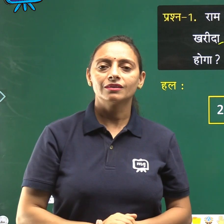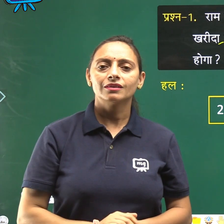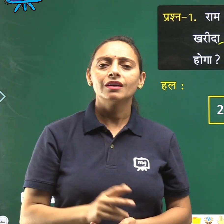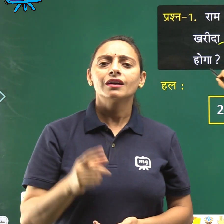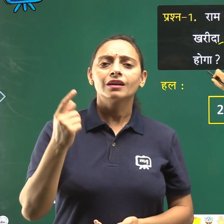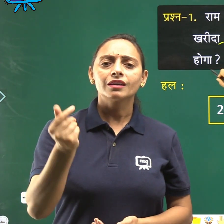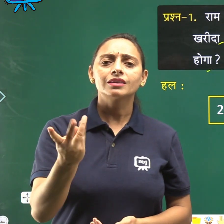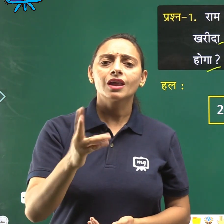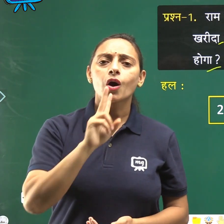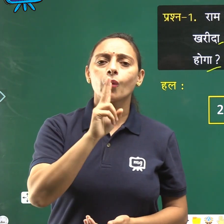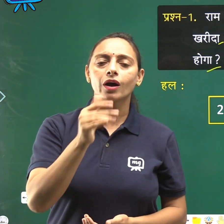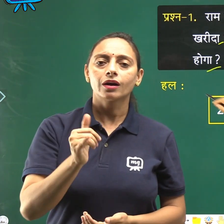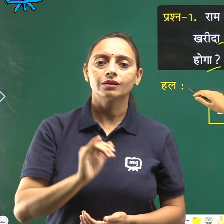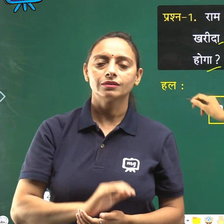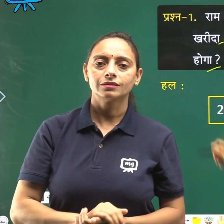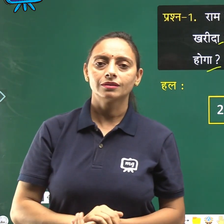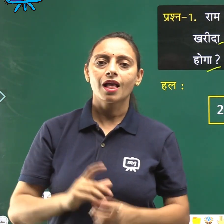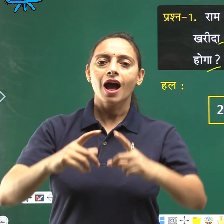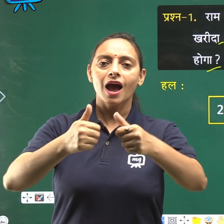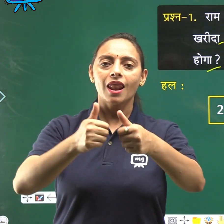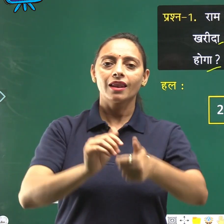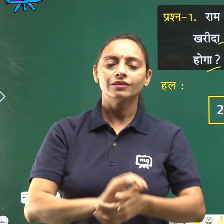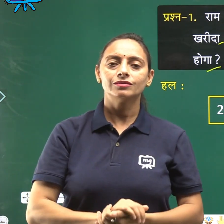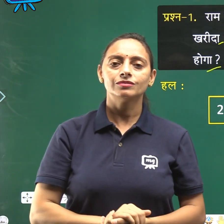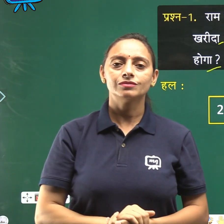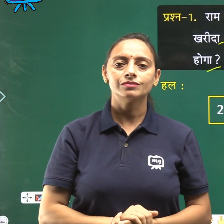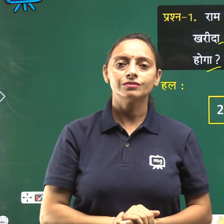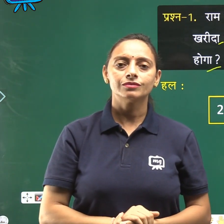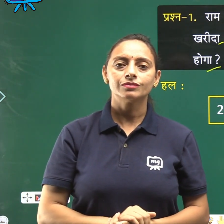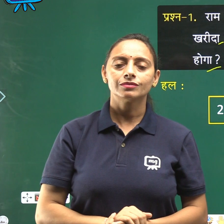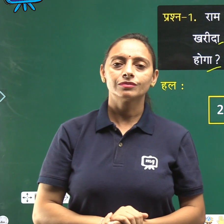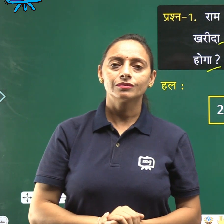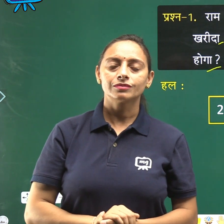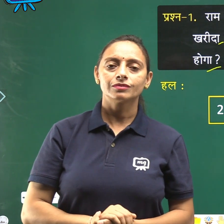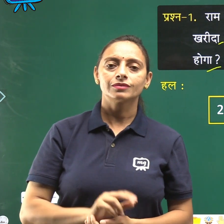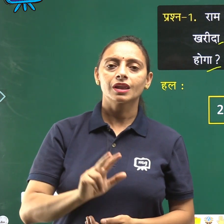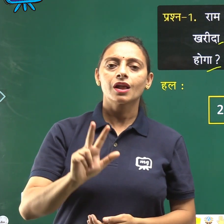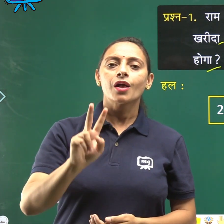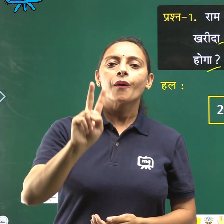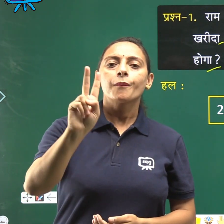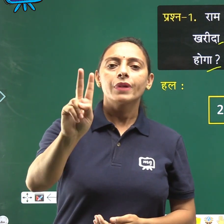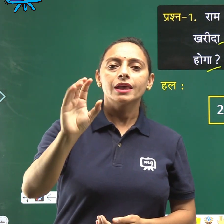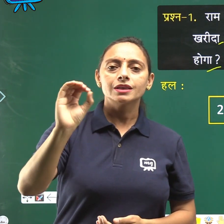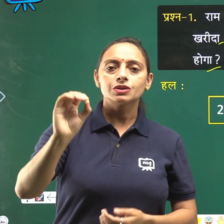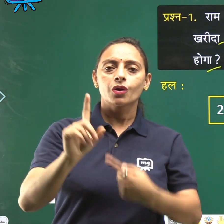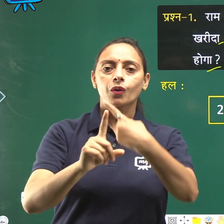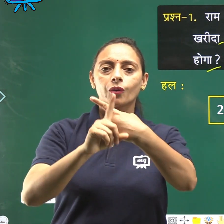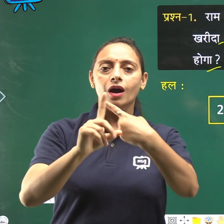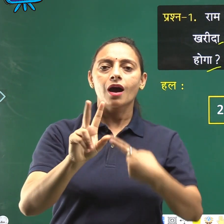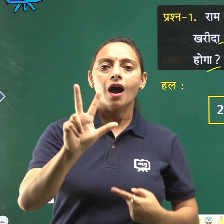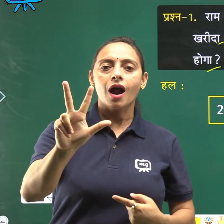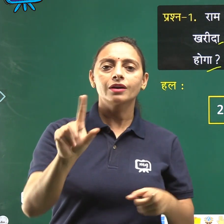कितना होगा? हल। 20 गुना 8 बराबर